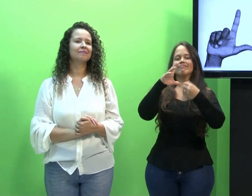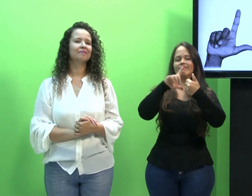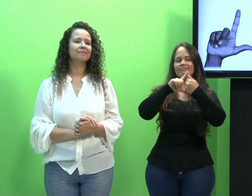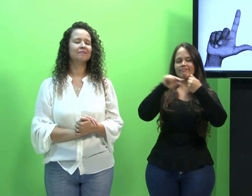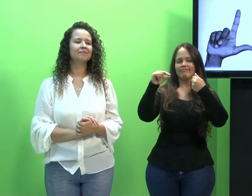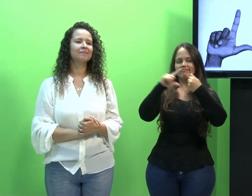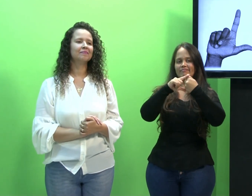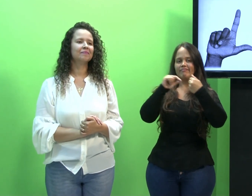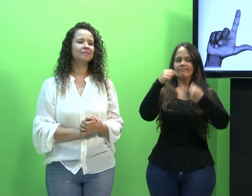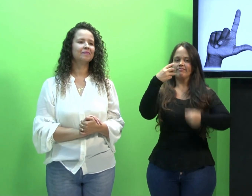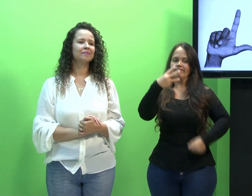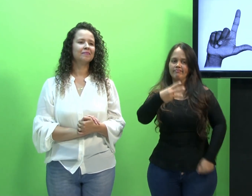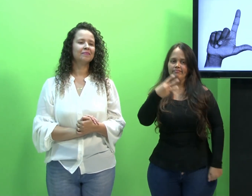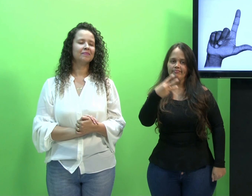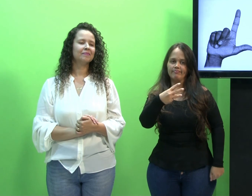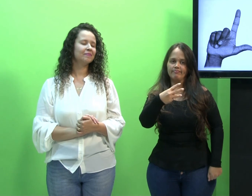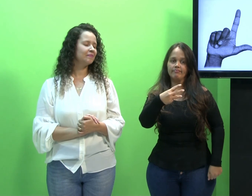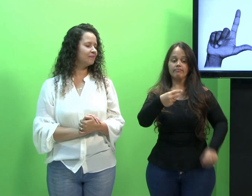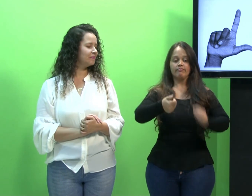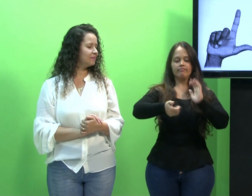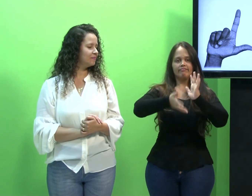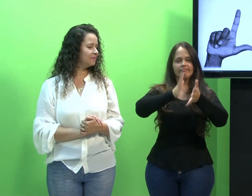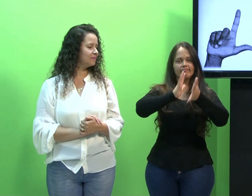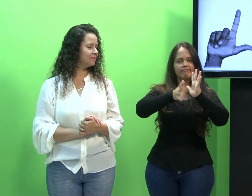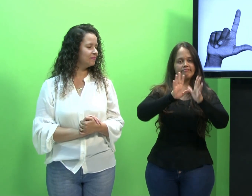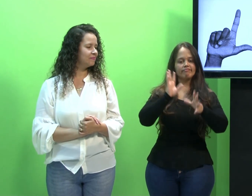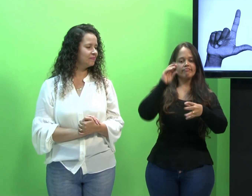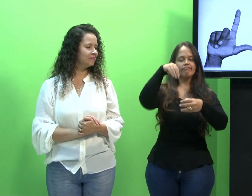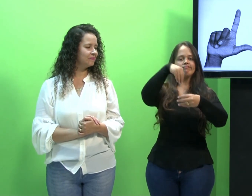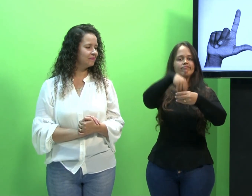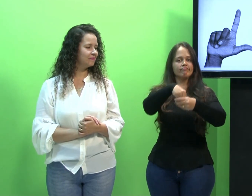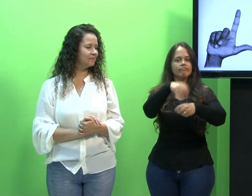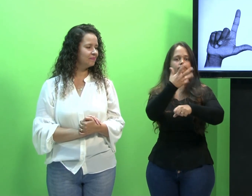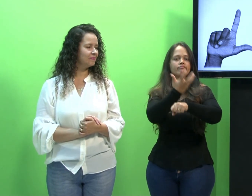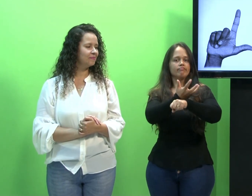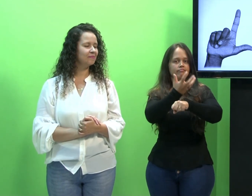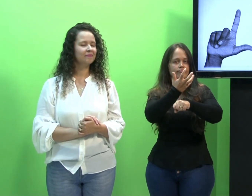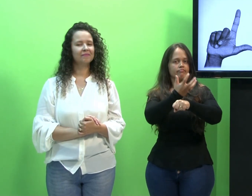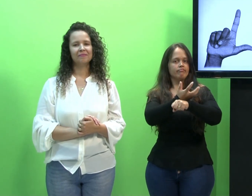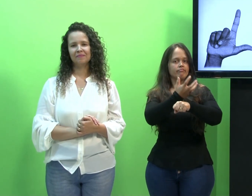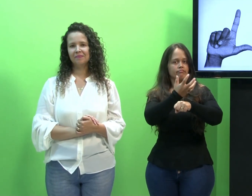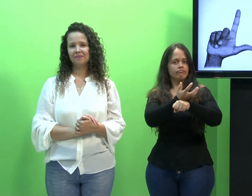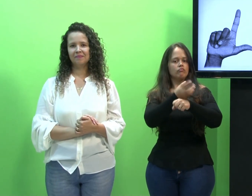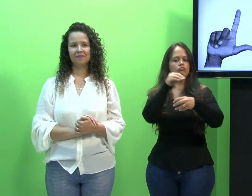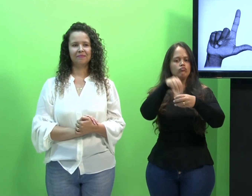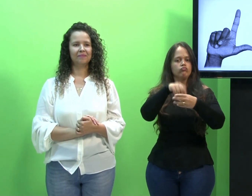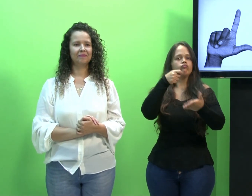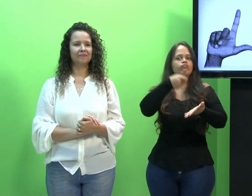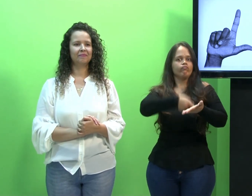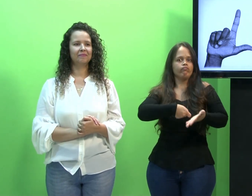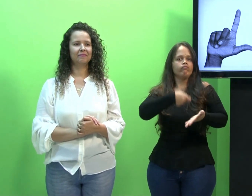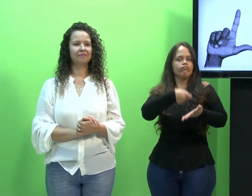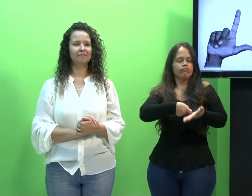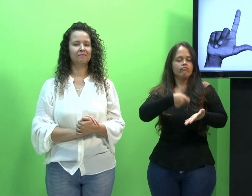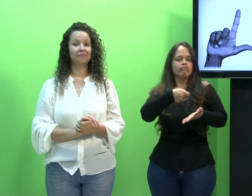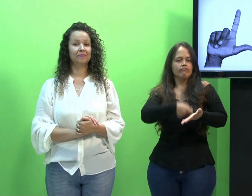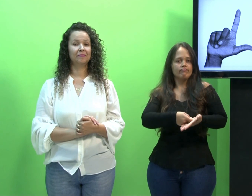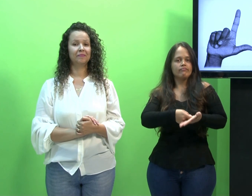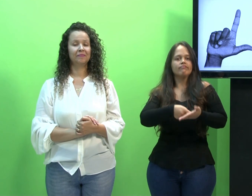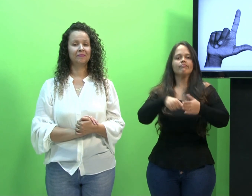3º. A Libras deve ser inserida como disciplina curricular obrigatória nos